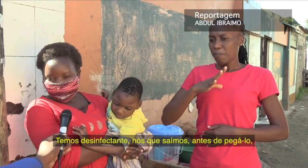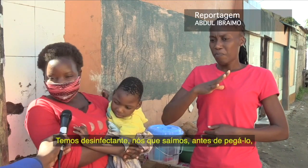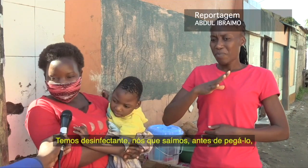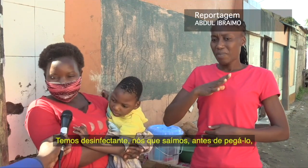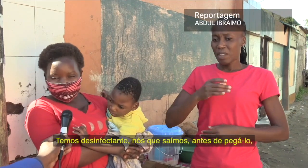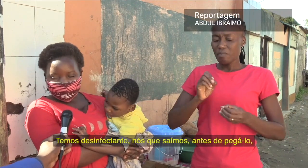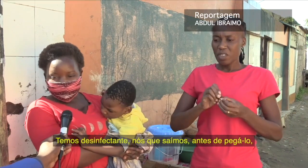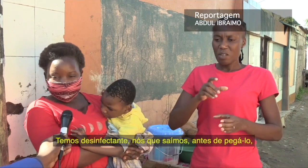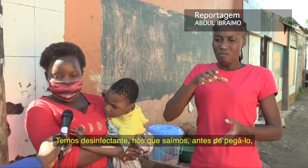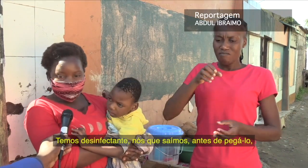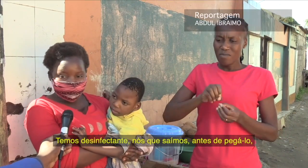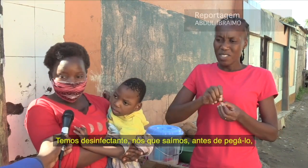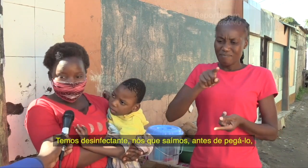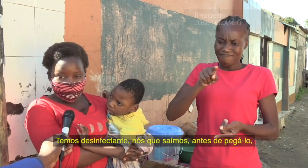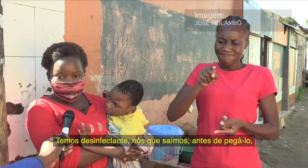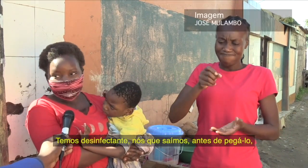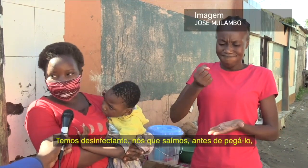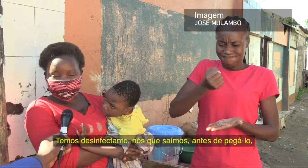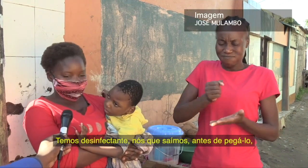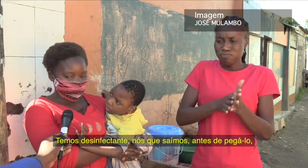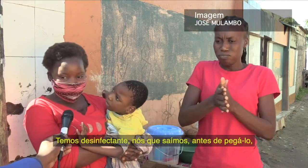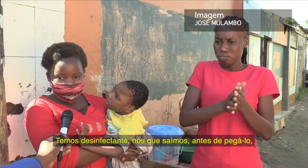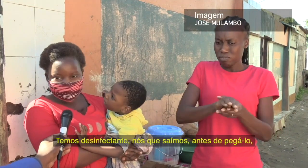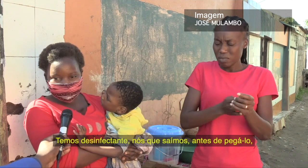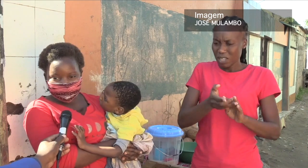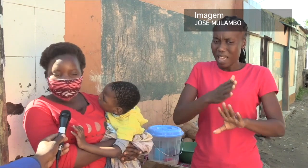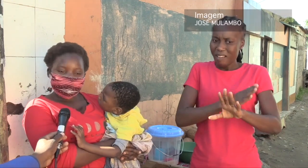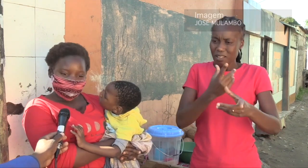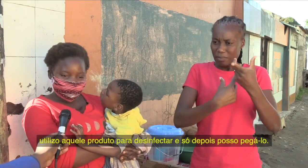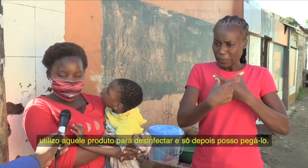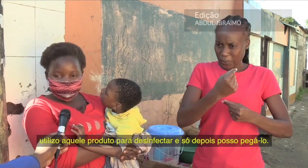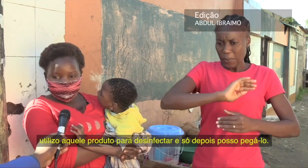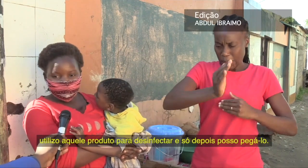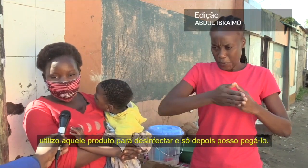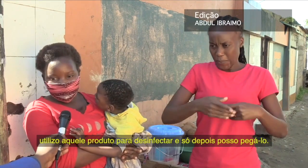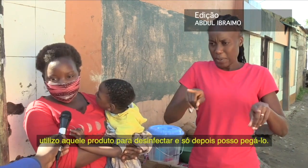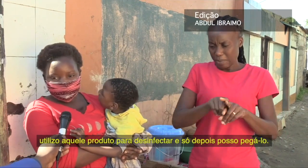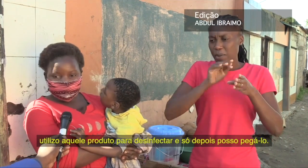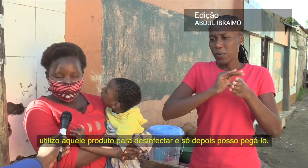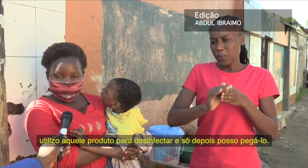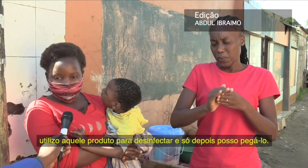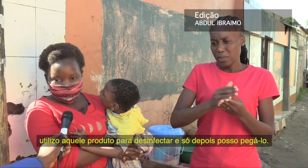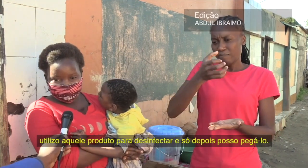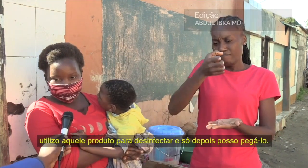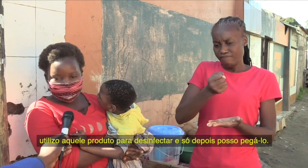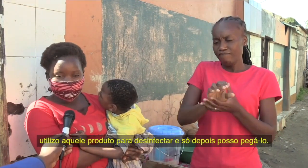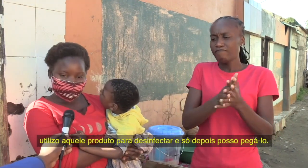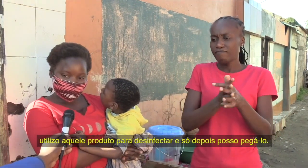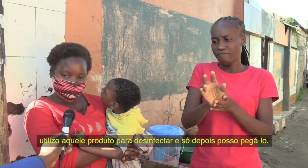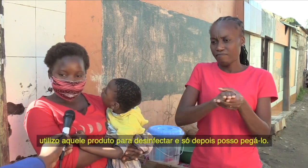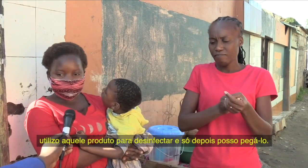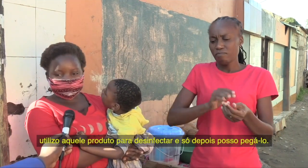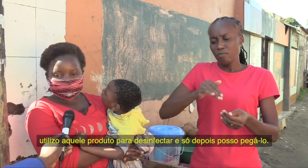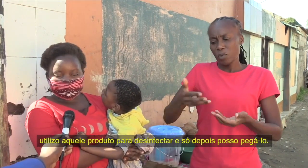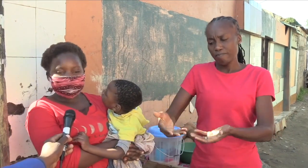desefetando também nós que saímos antes de ele pegar assim utiliza aqueles produtos desefetar depois